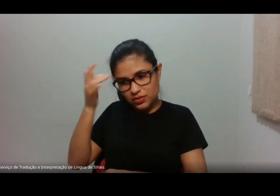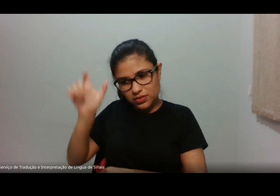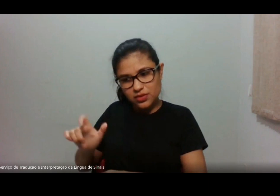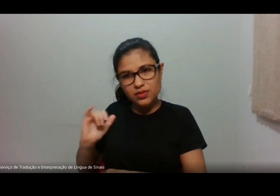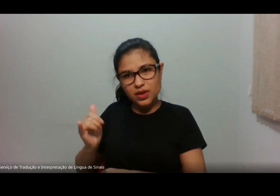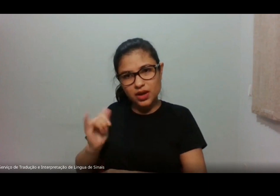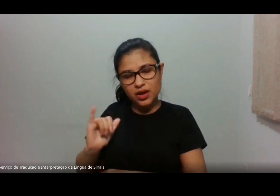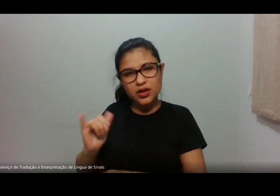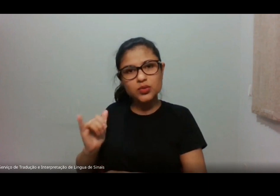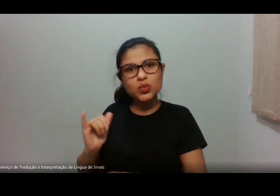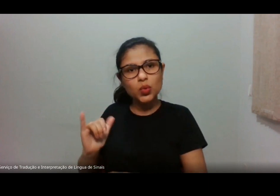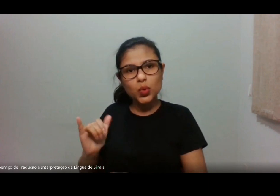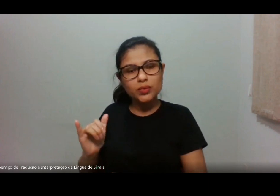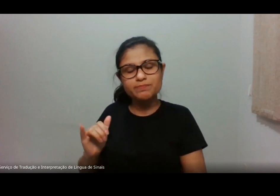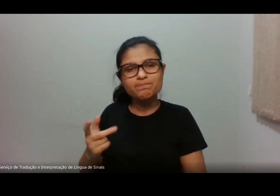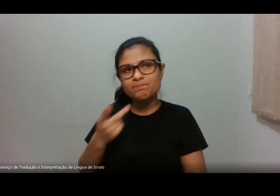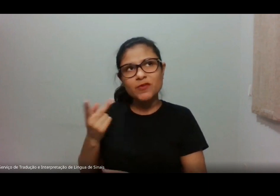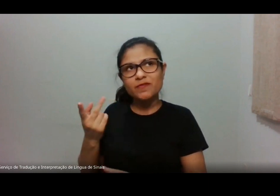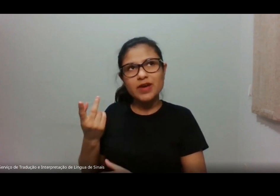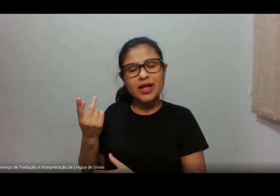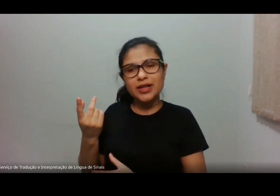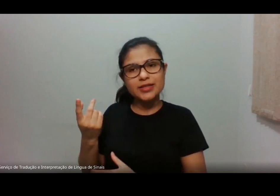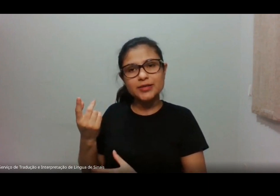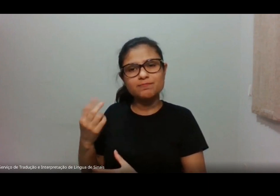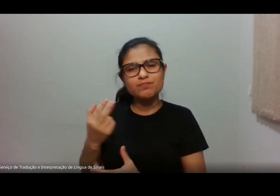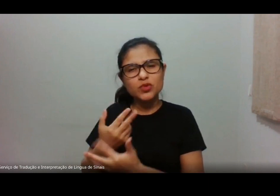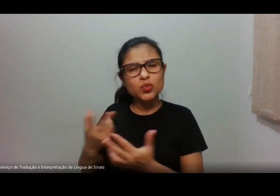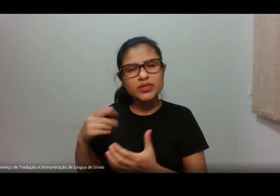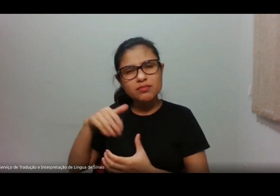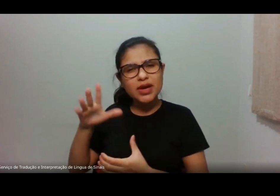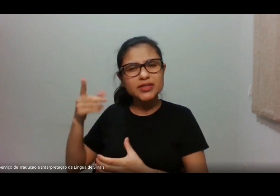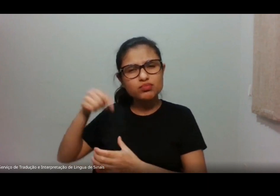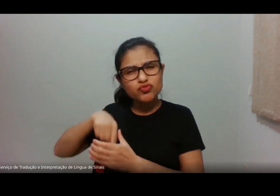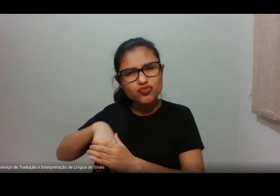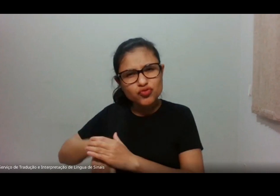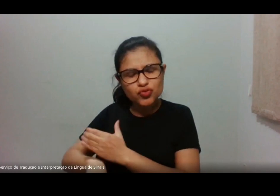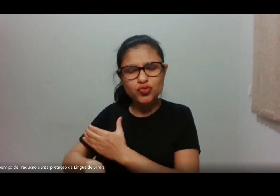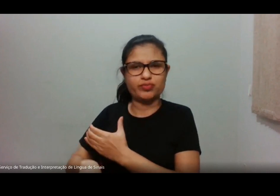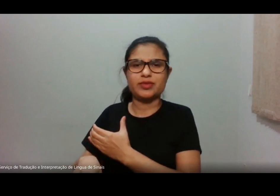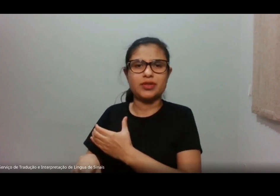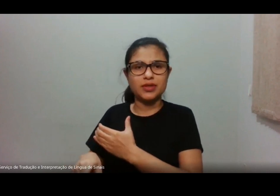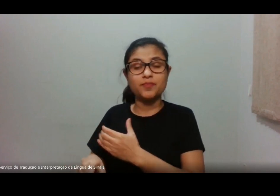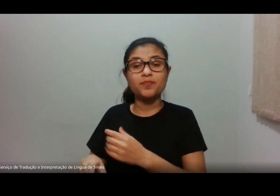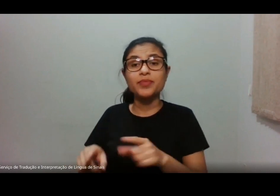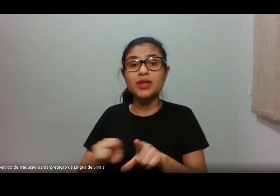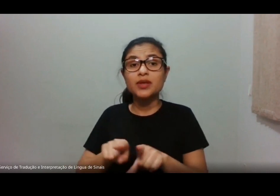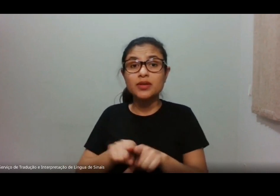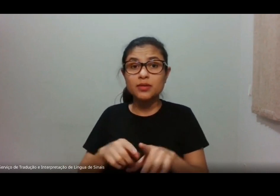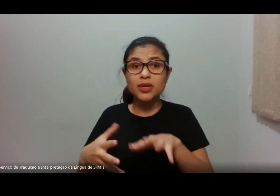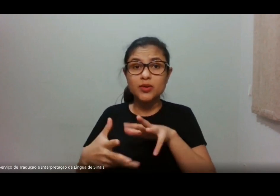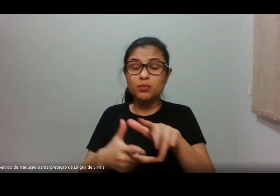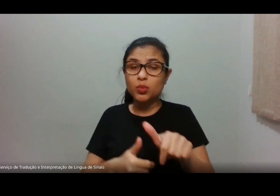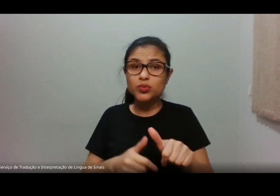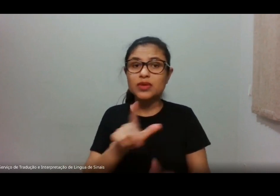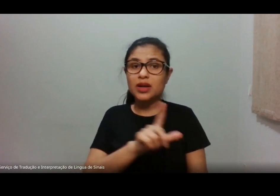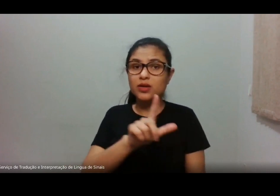sua essência profunda, suscetível de ser percebido nas palavras por ele utilizadas. E, finalmente, o